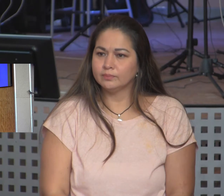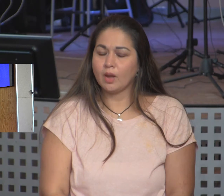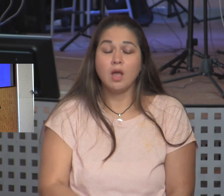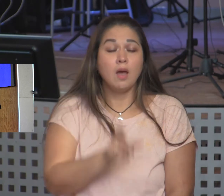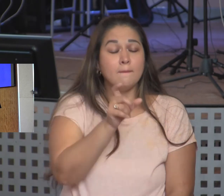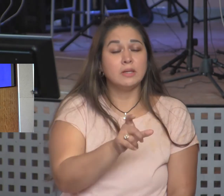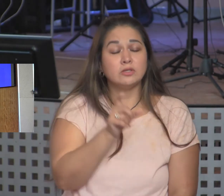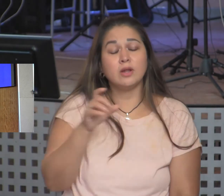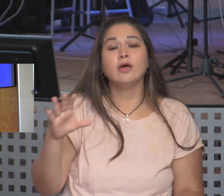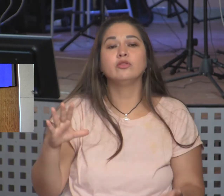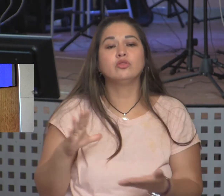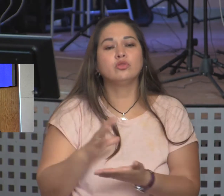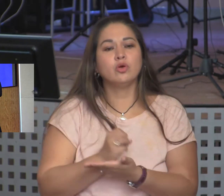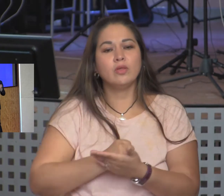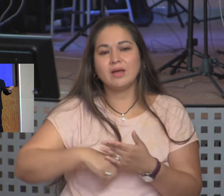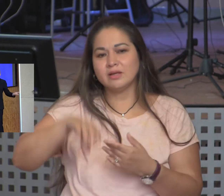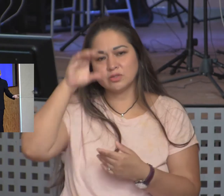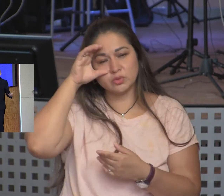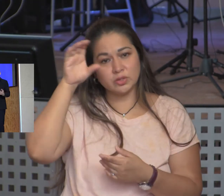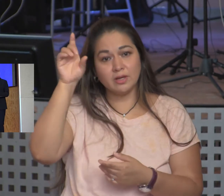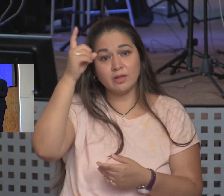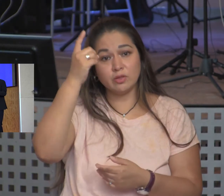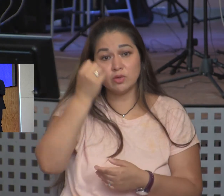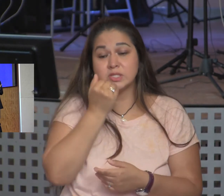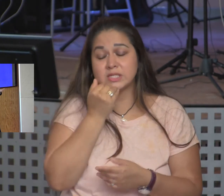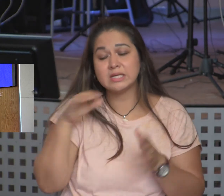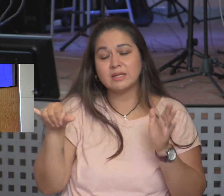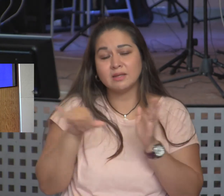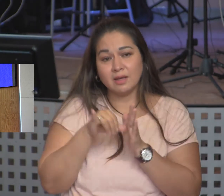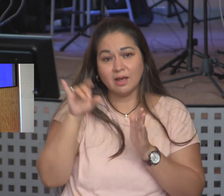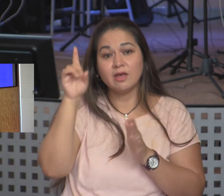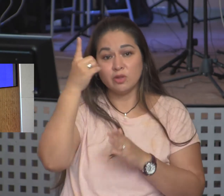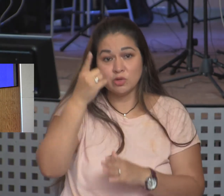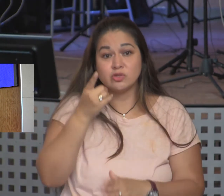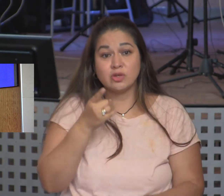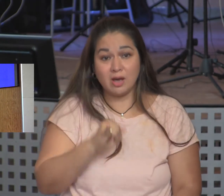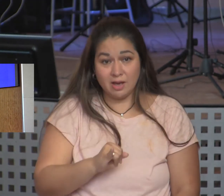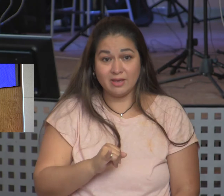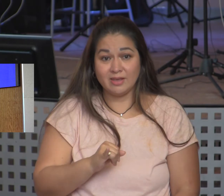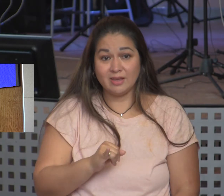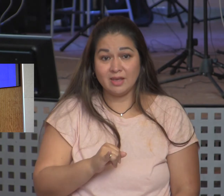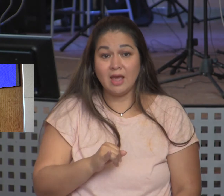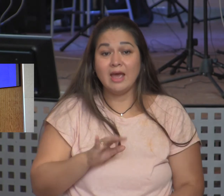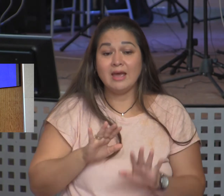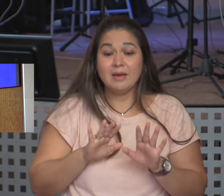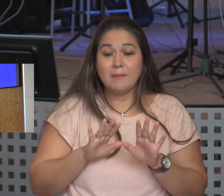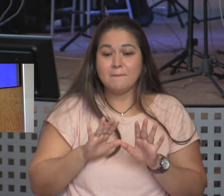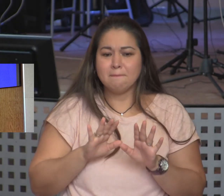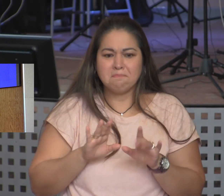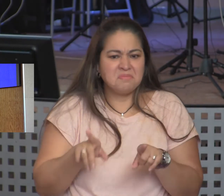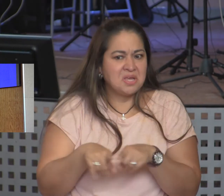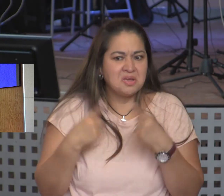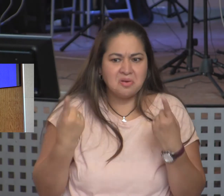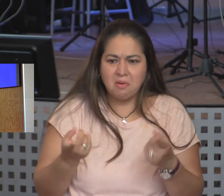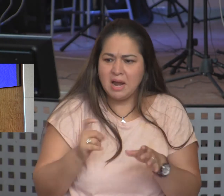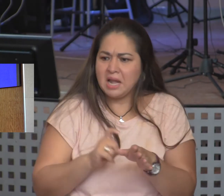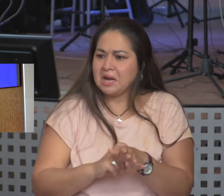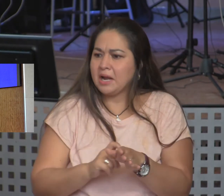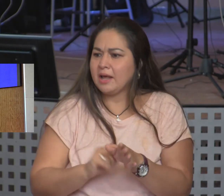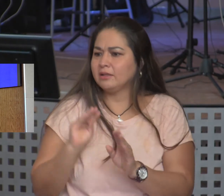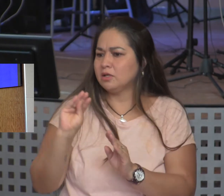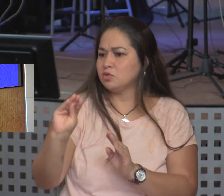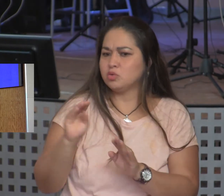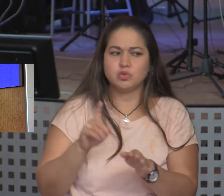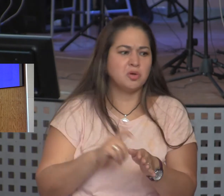su capacidad, no va a importar su trascendencia o de dónde viene, no va a importar nada. Va a importar que ellos